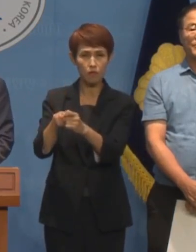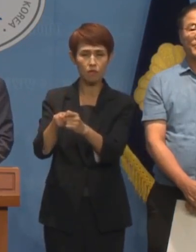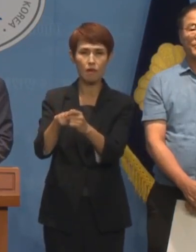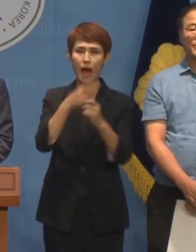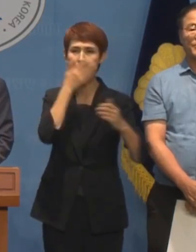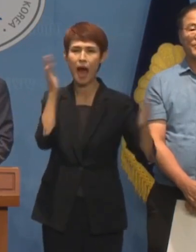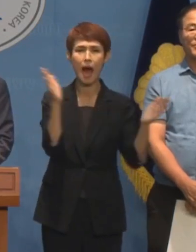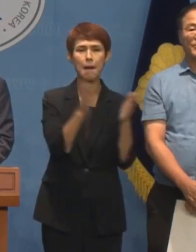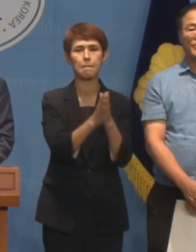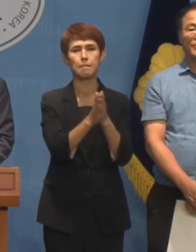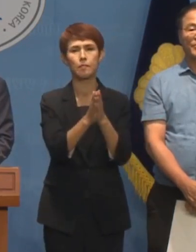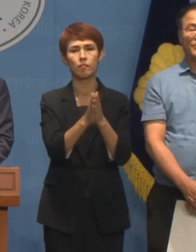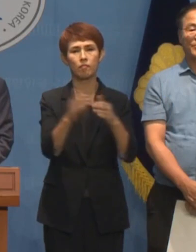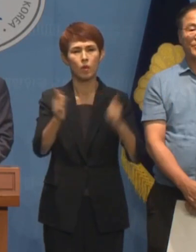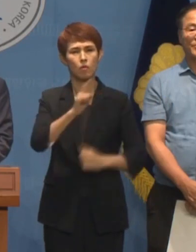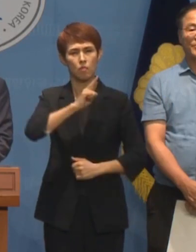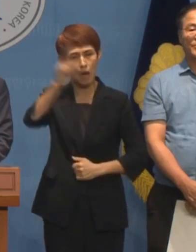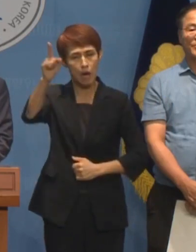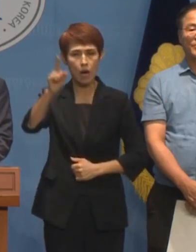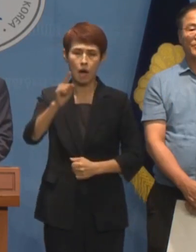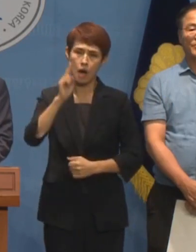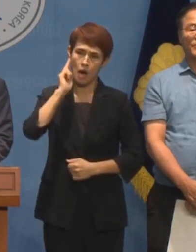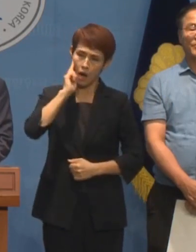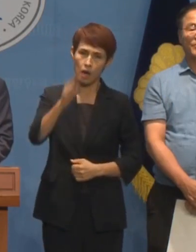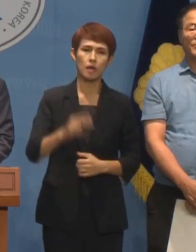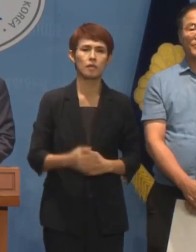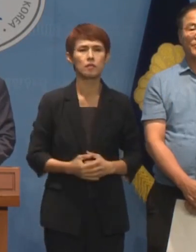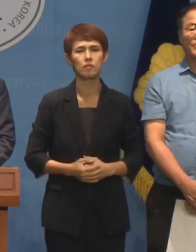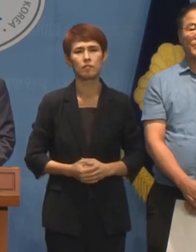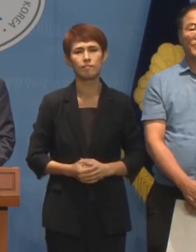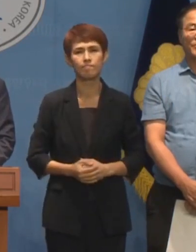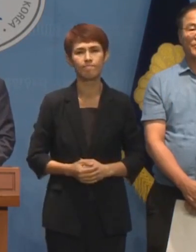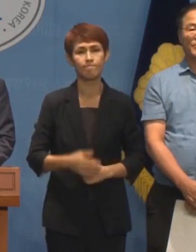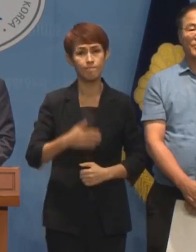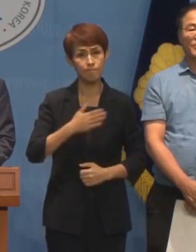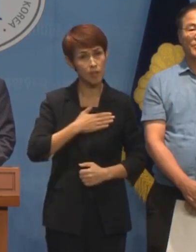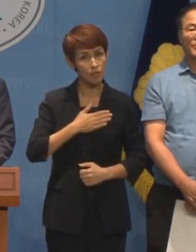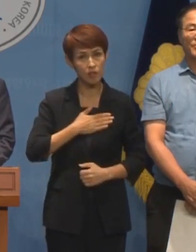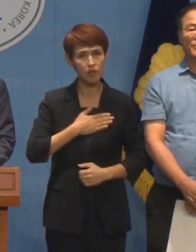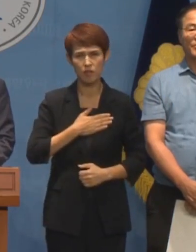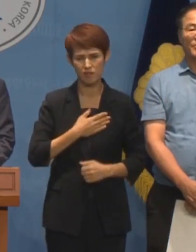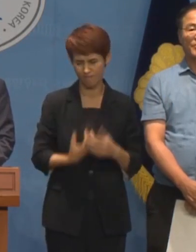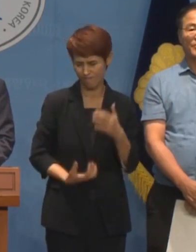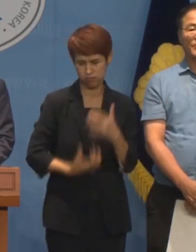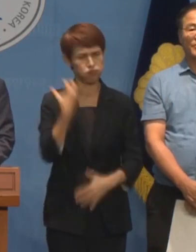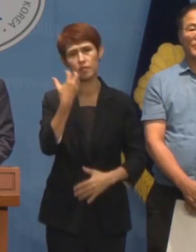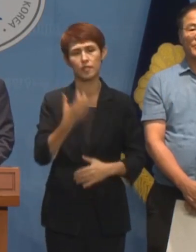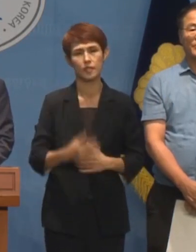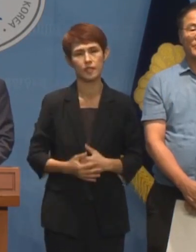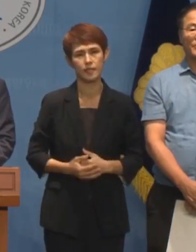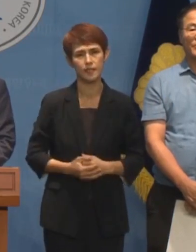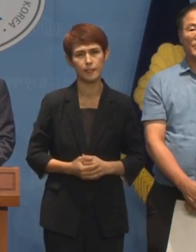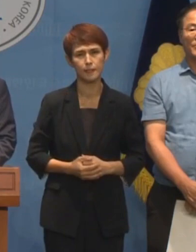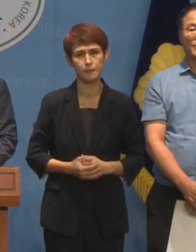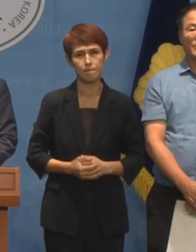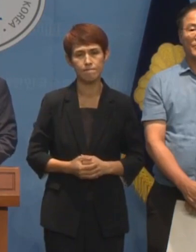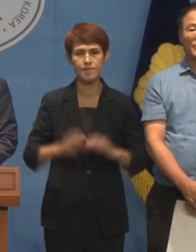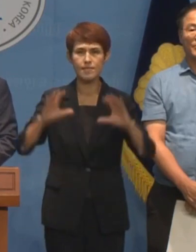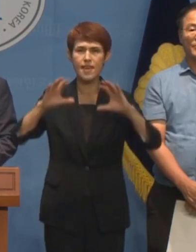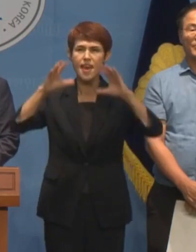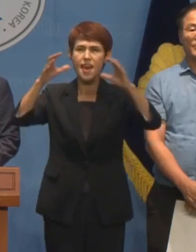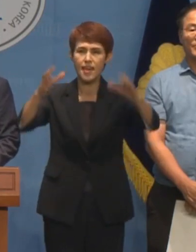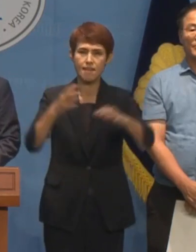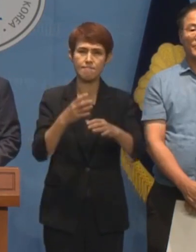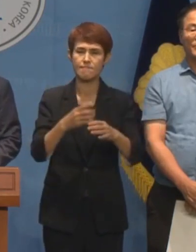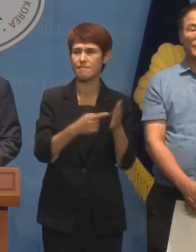같이 엮어버리는 이런 폐악질을 저질렀습니다. 여기에 저는 매우 분노하며 이것을 전 세계에